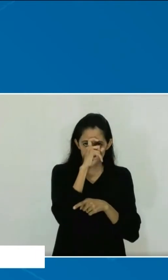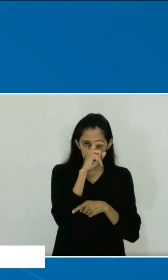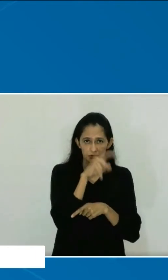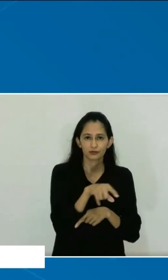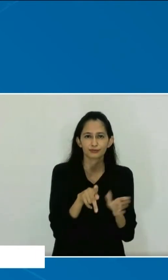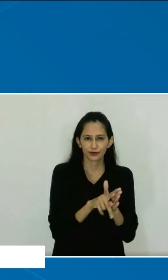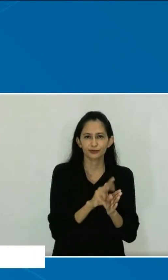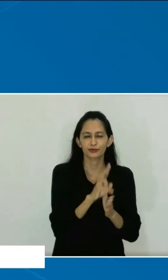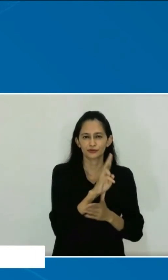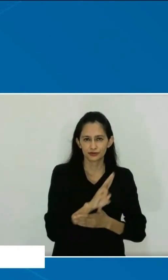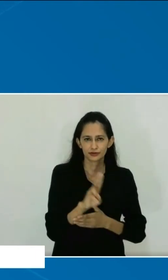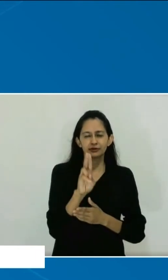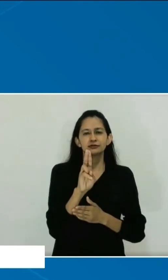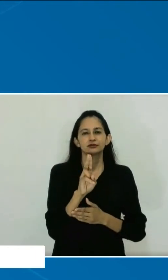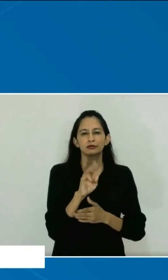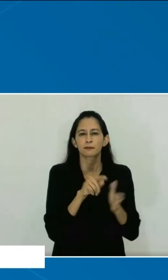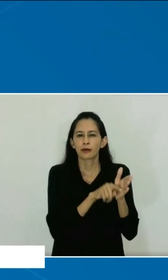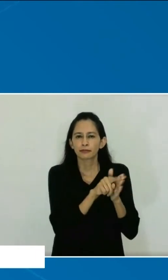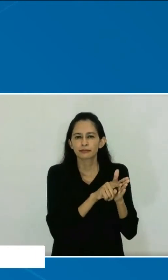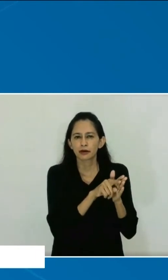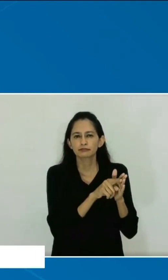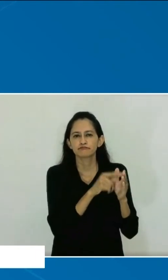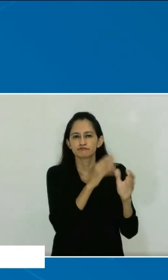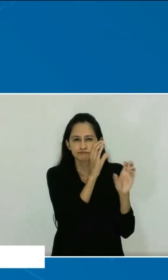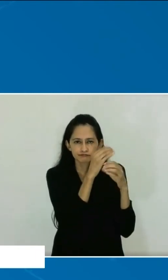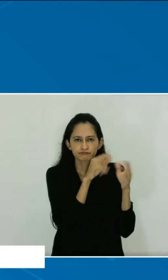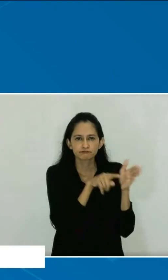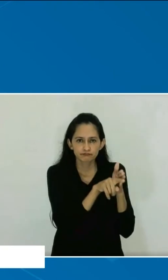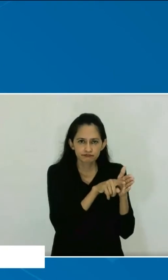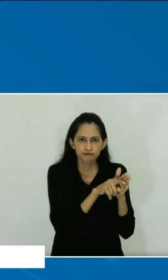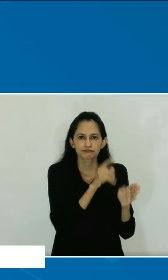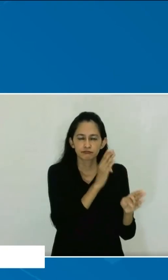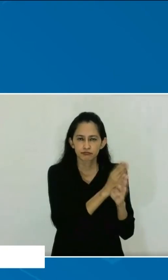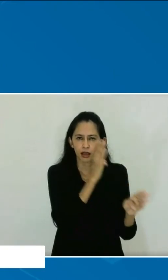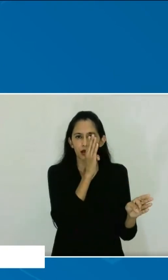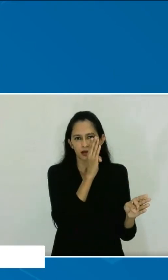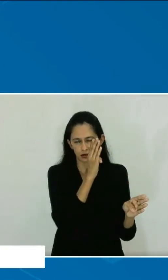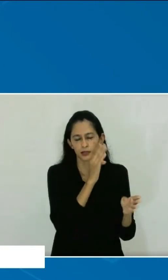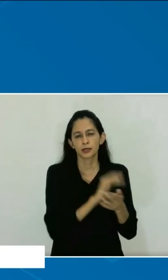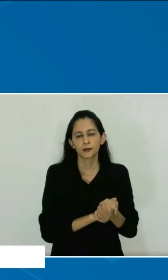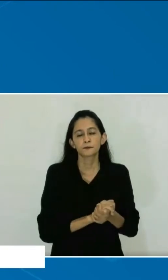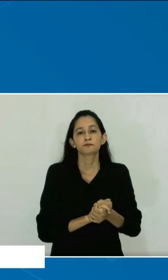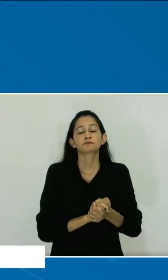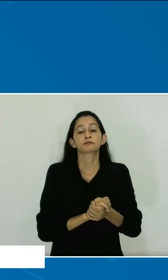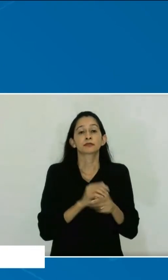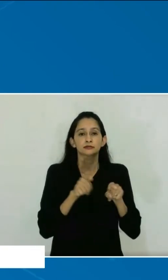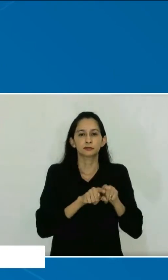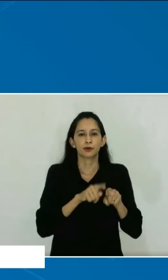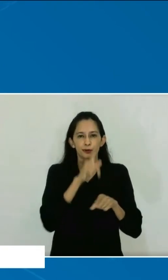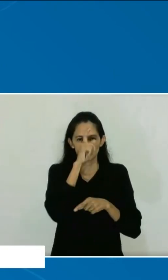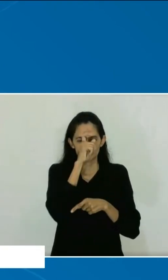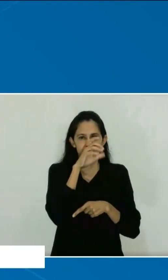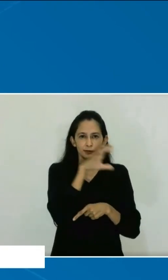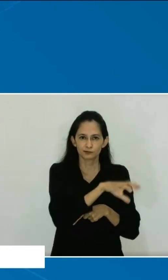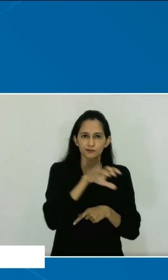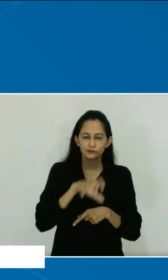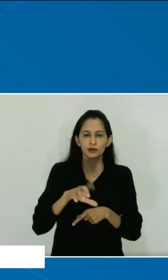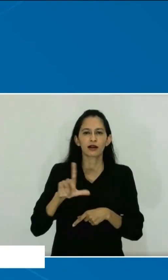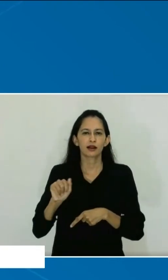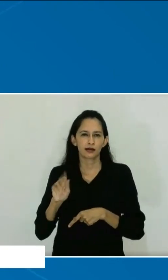de testes PCR, utilizando a estrutura do laboratório do Hospital Universitário e dos laboratórios de pesquisa,